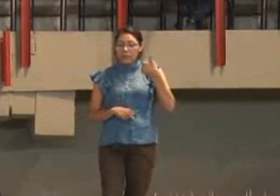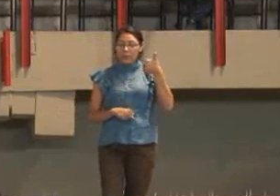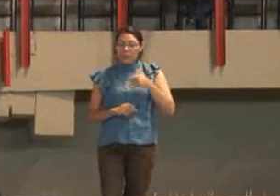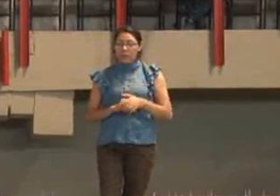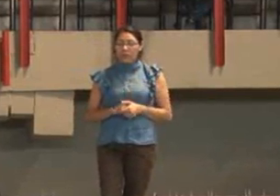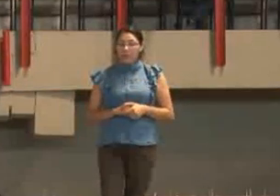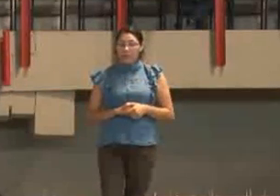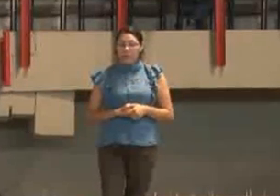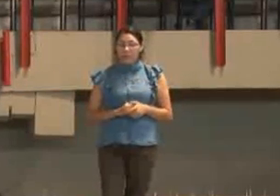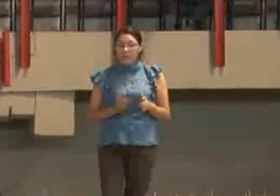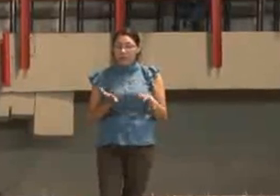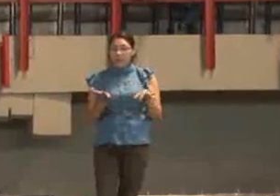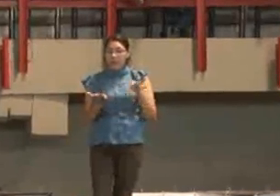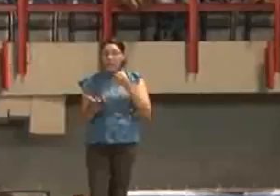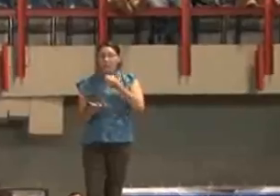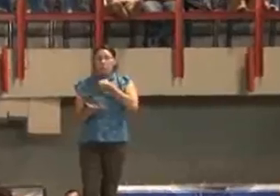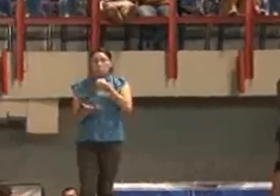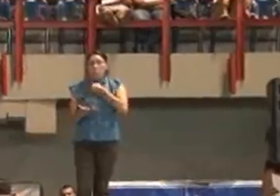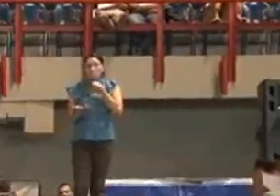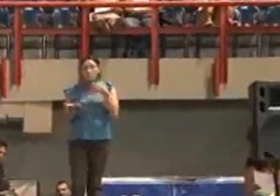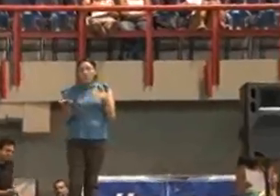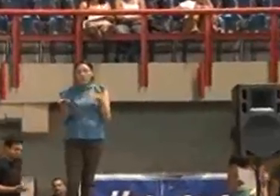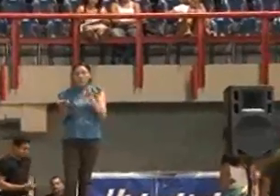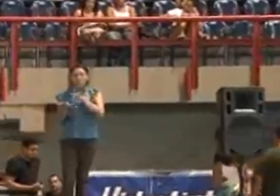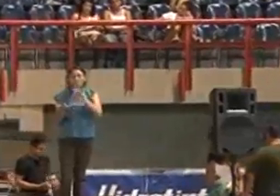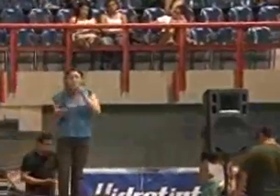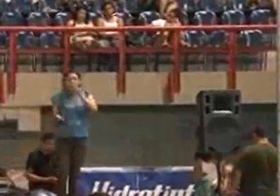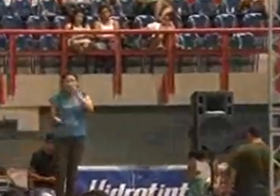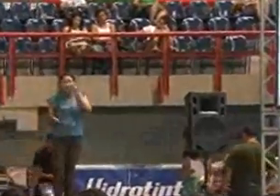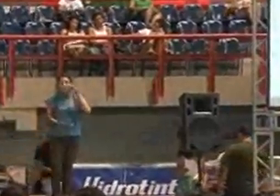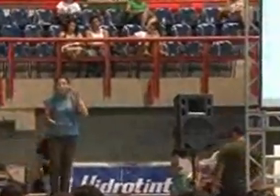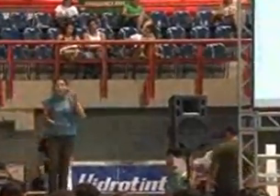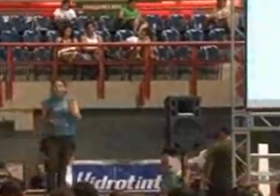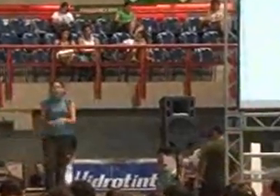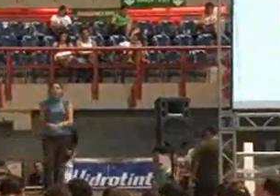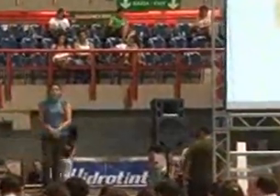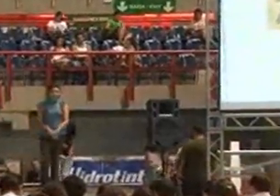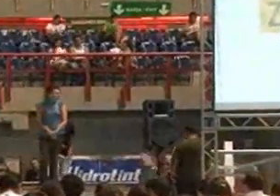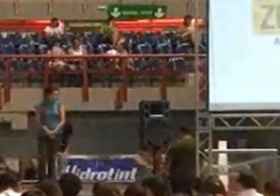comigo. Página de número 55. Vamos lá.